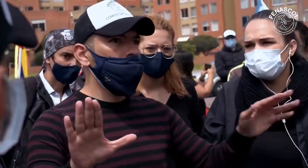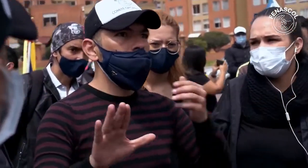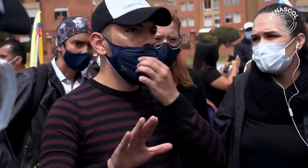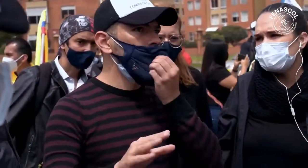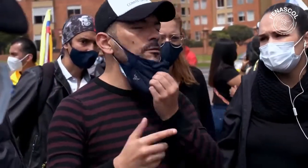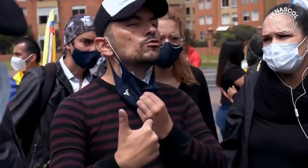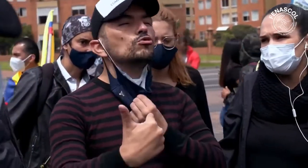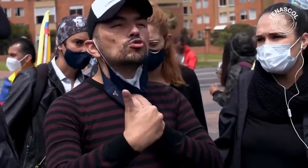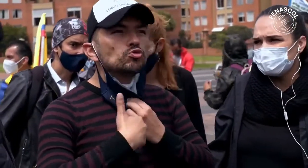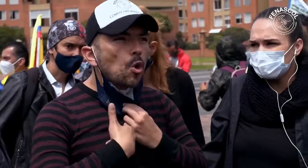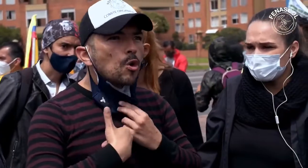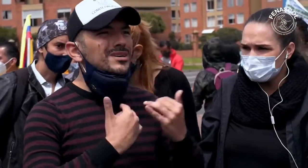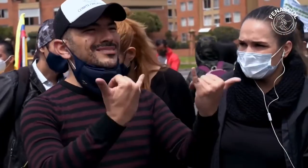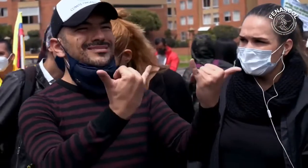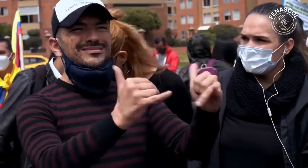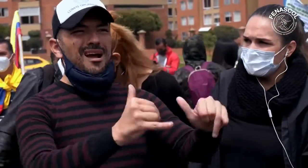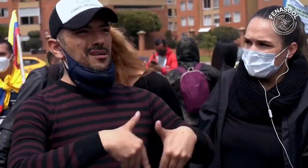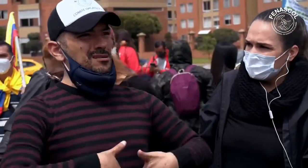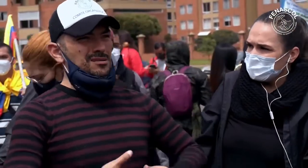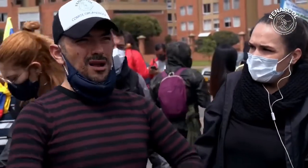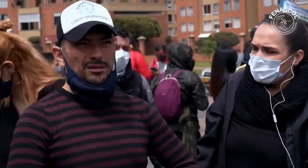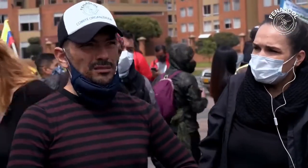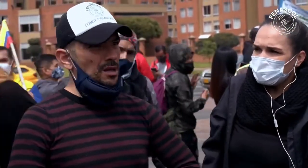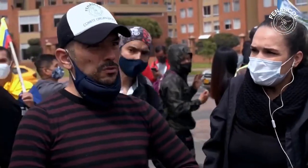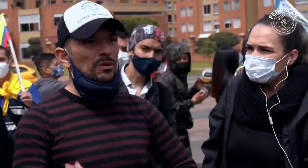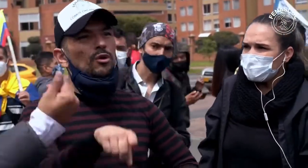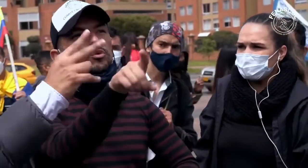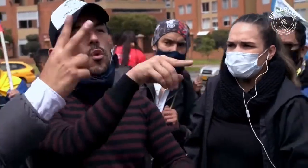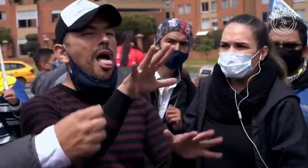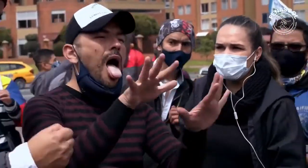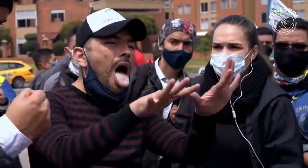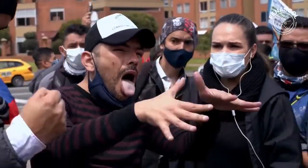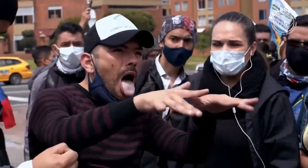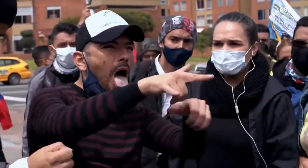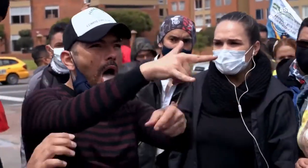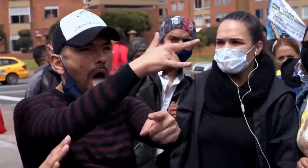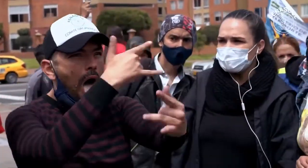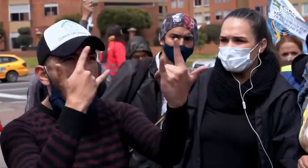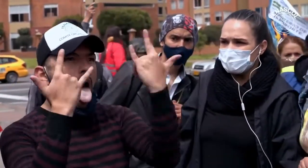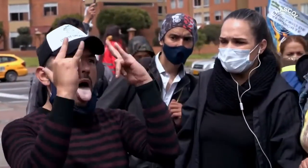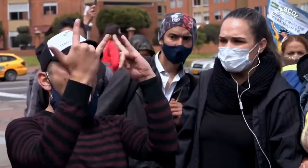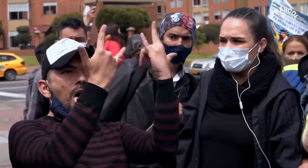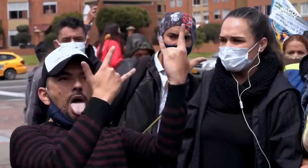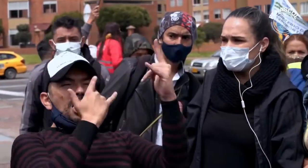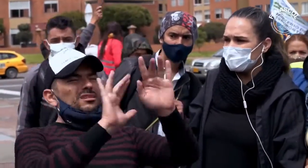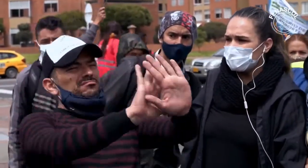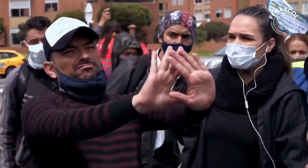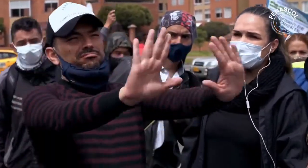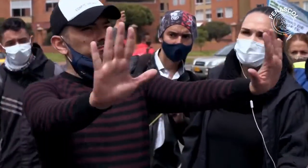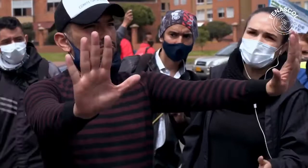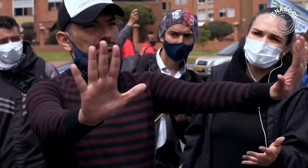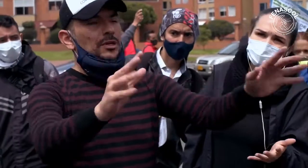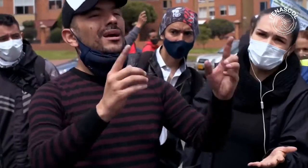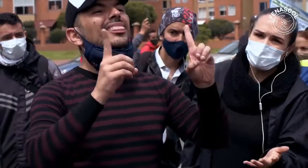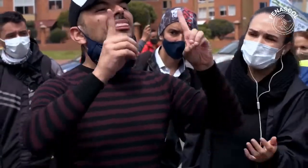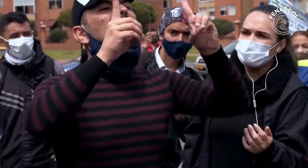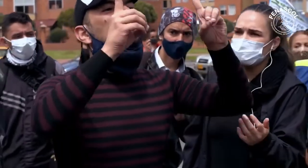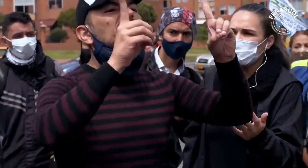No, yo ya estoy cansado. Ustedes siempre contándonos esperas y manipulando la situación y no, es